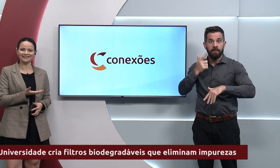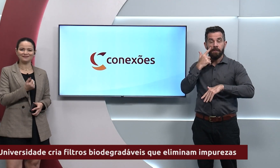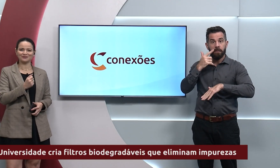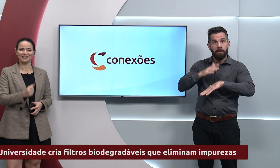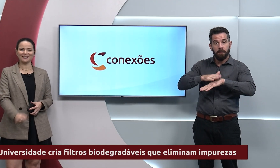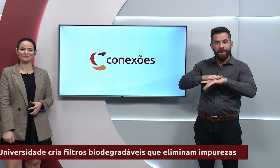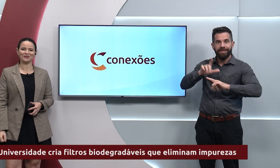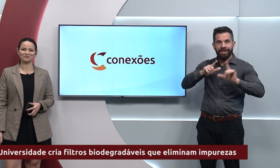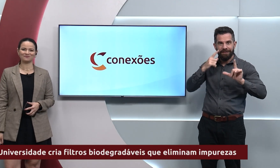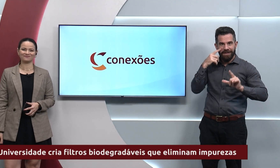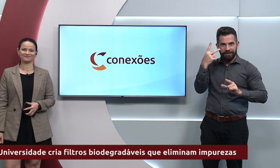TV Unicamp.